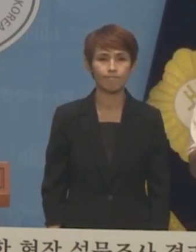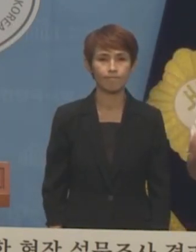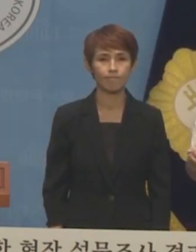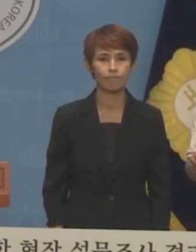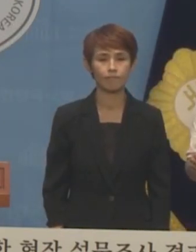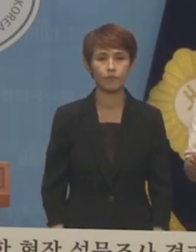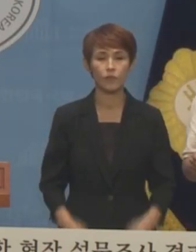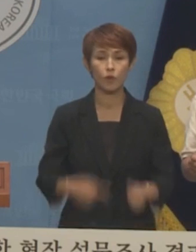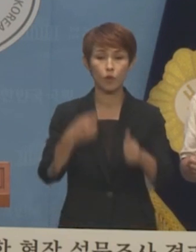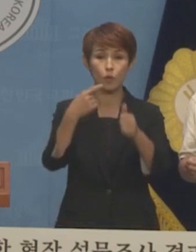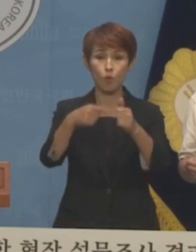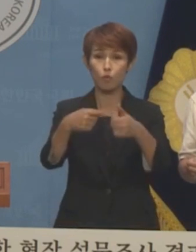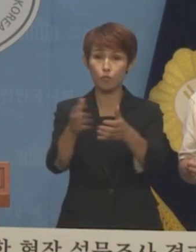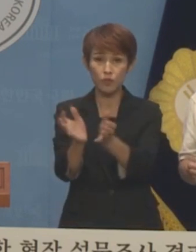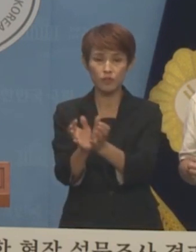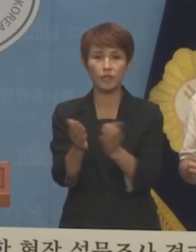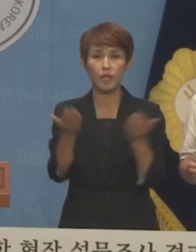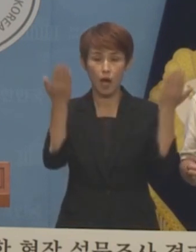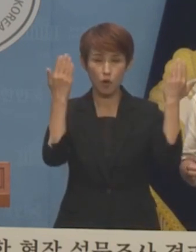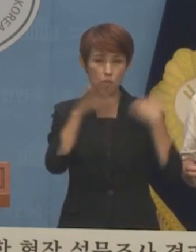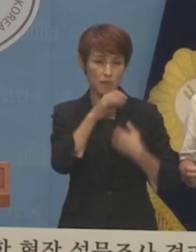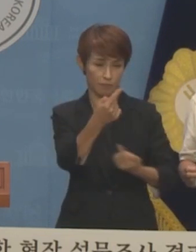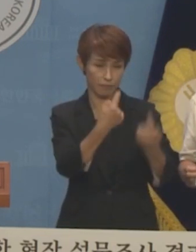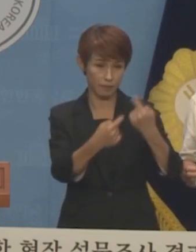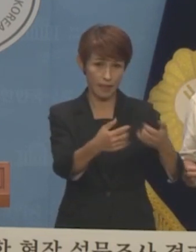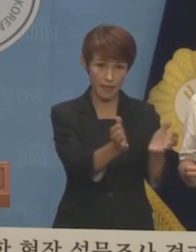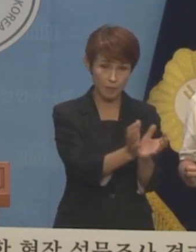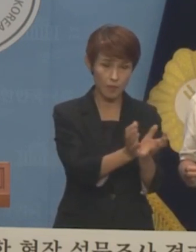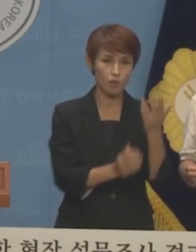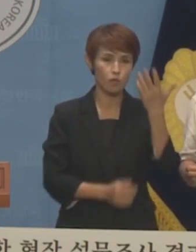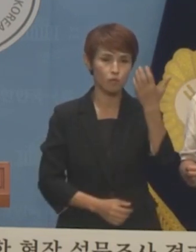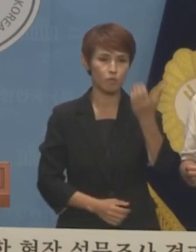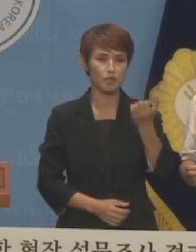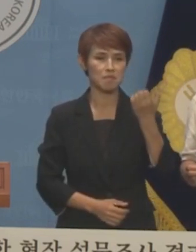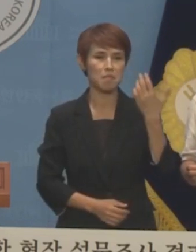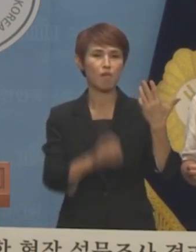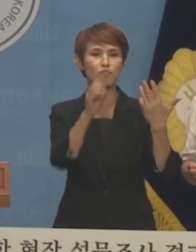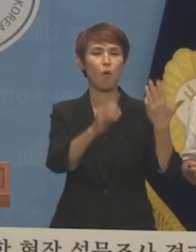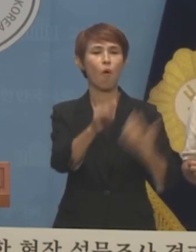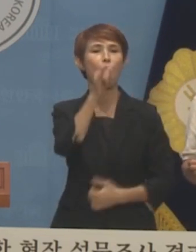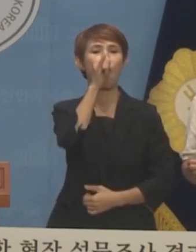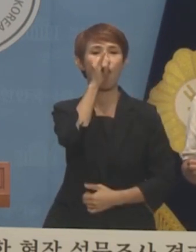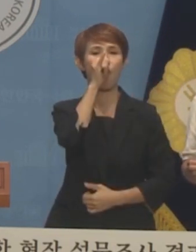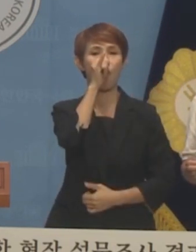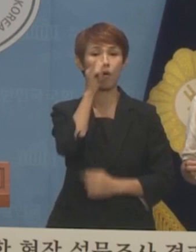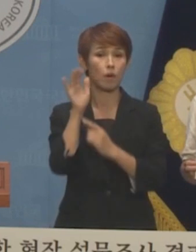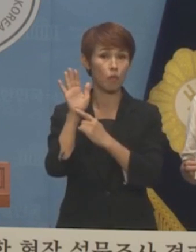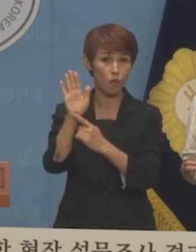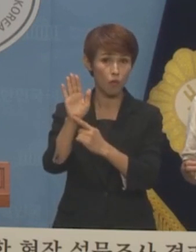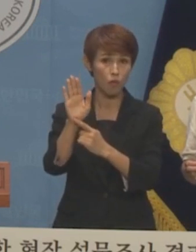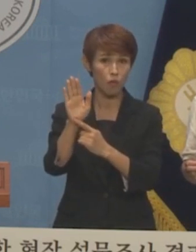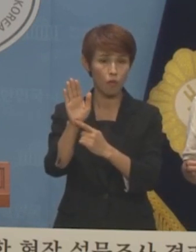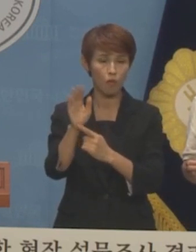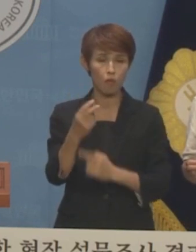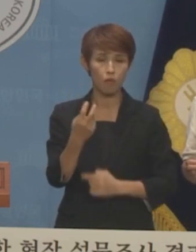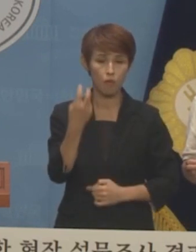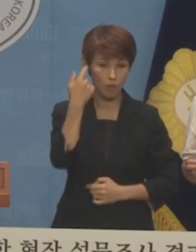우선 교육부는 학교 민원팀이 98.9% 조직되어 있다고 발표했지만 설문